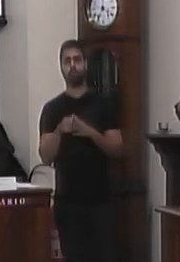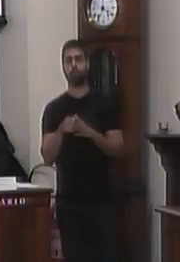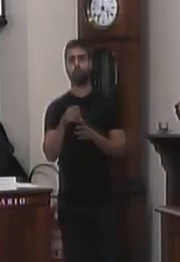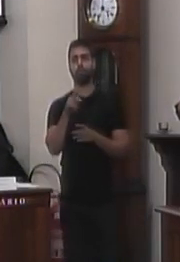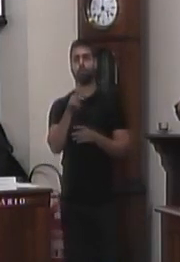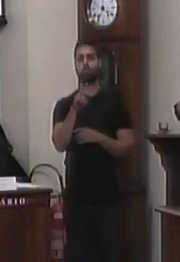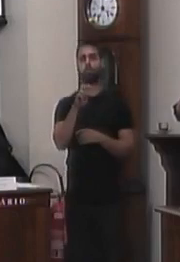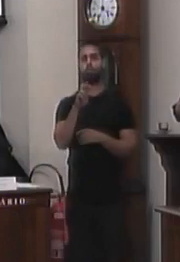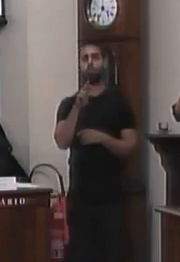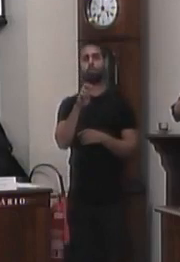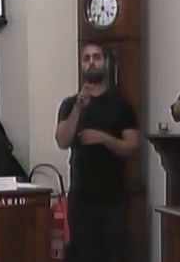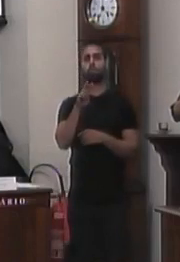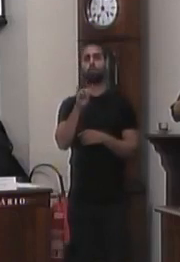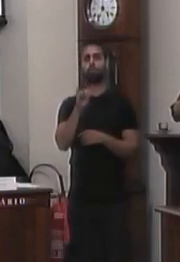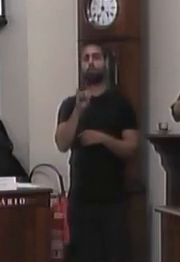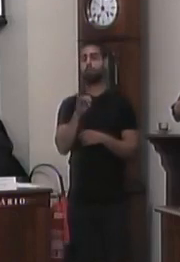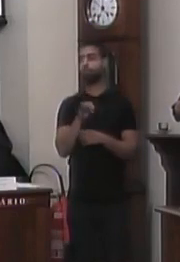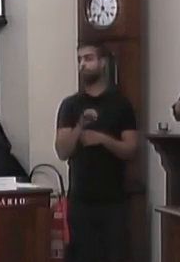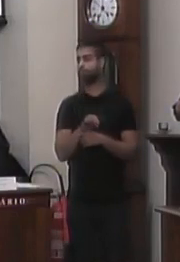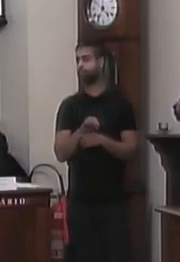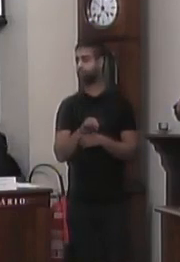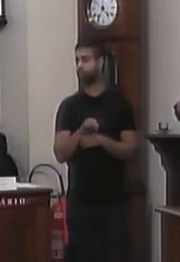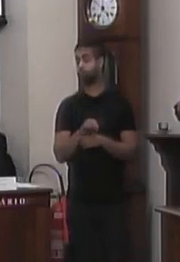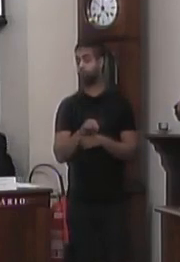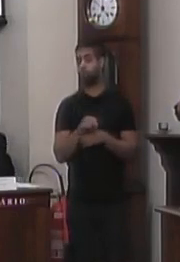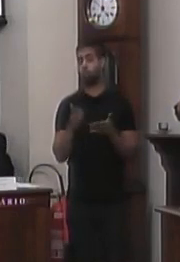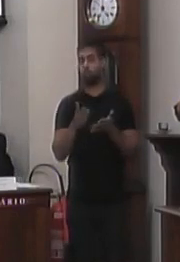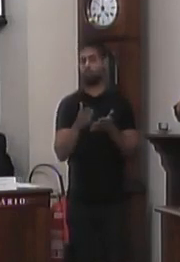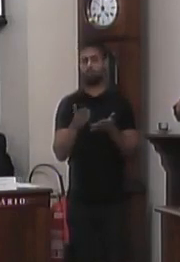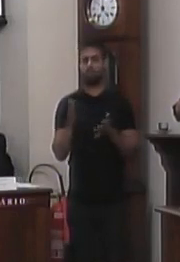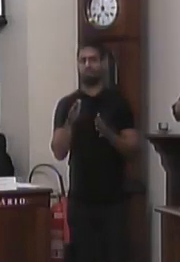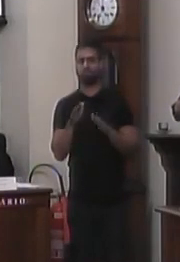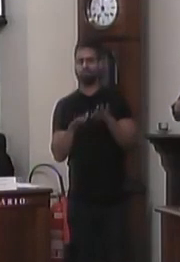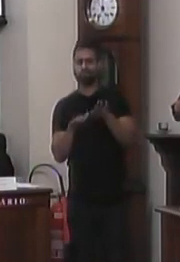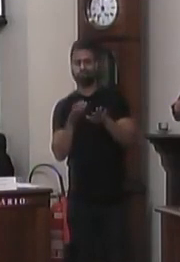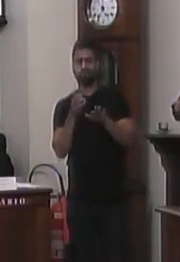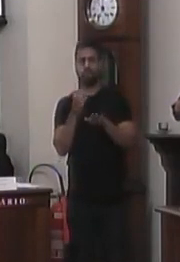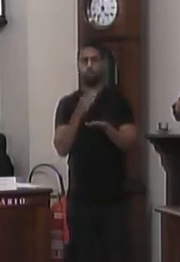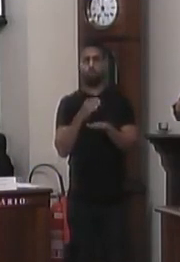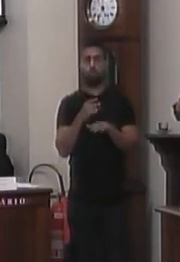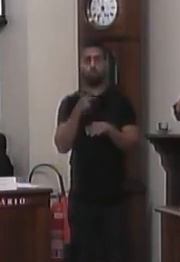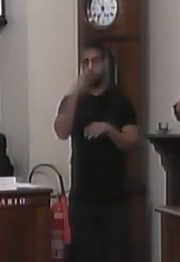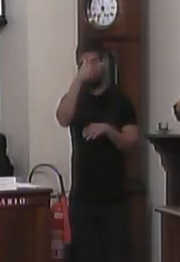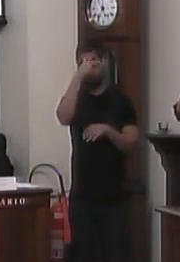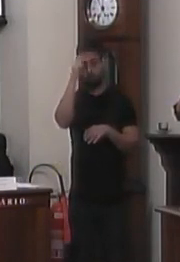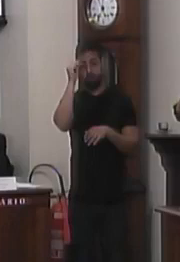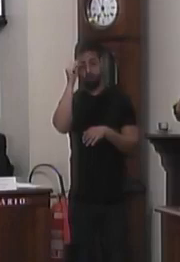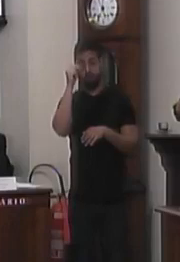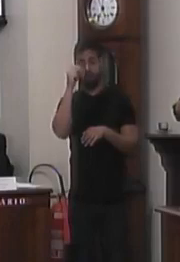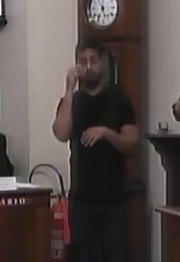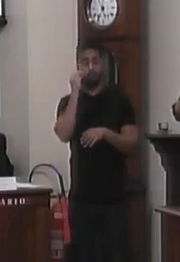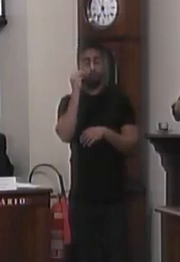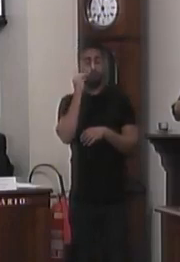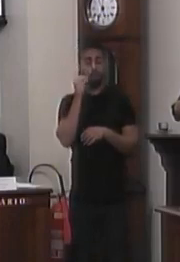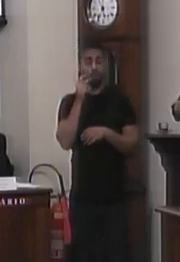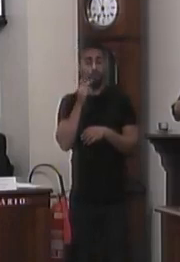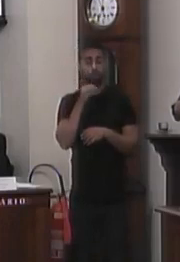como uma situação razoável. O prefeito tem mantido os pagamentos em dias, eu acho que tem um